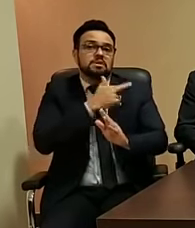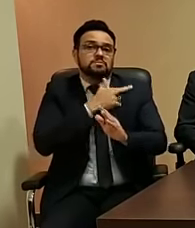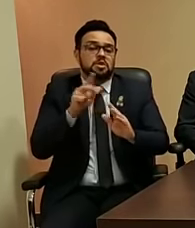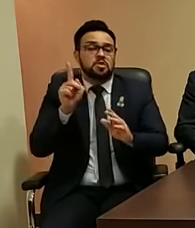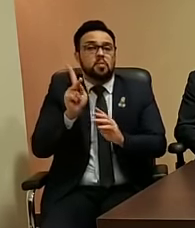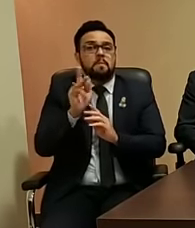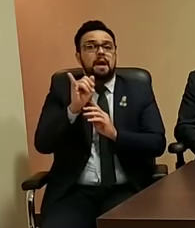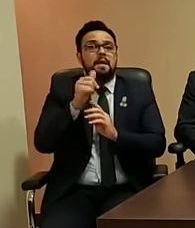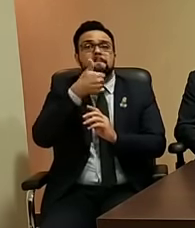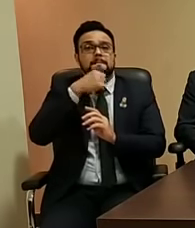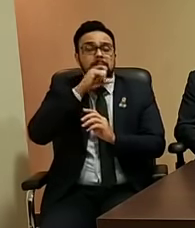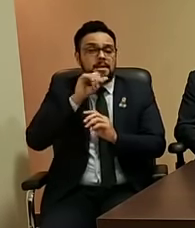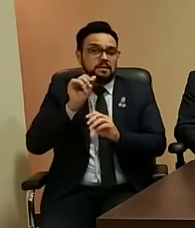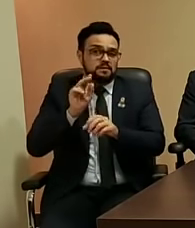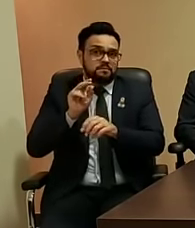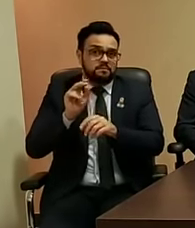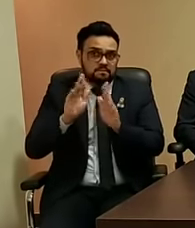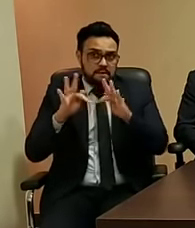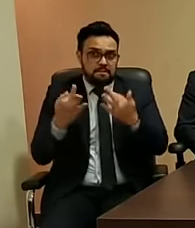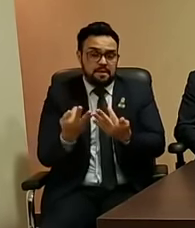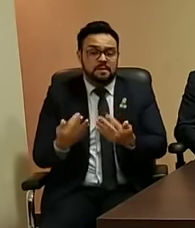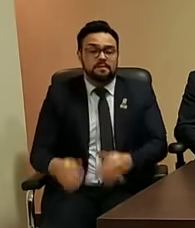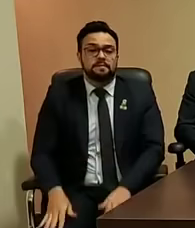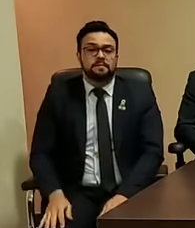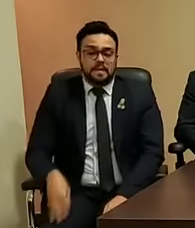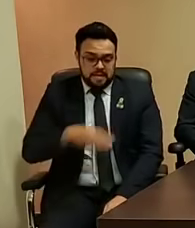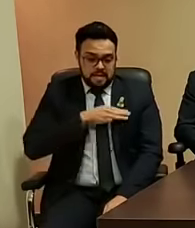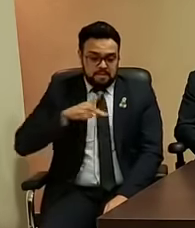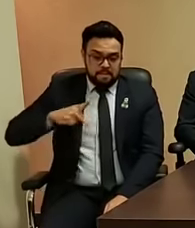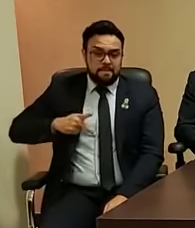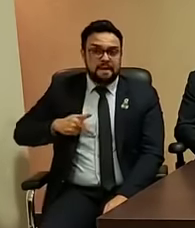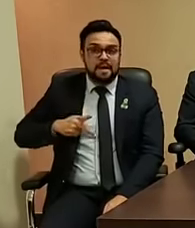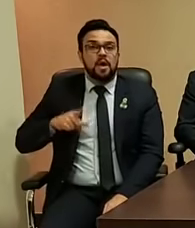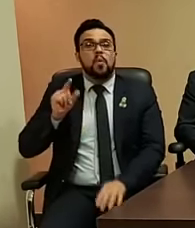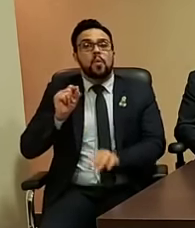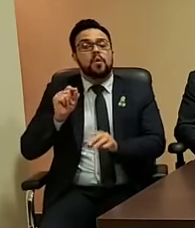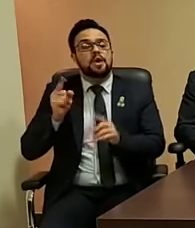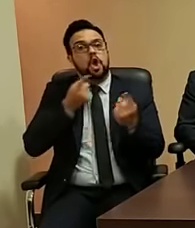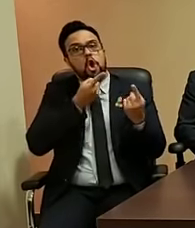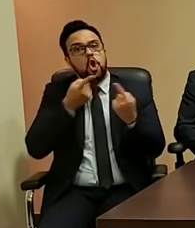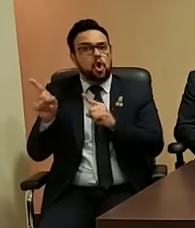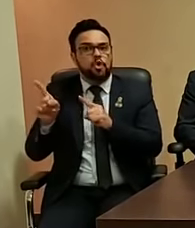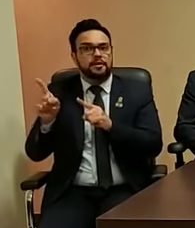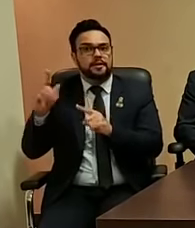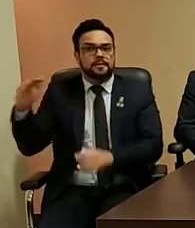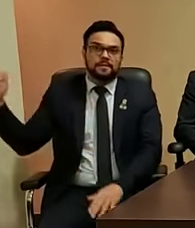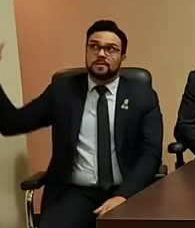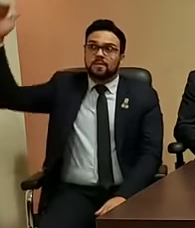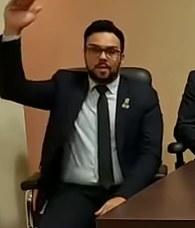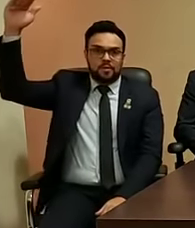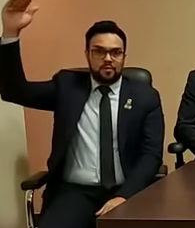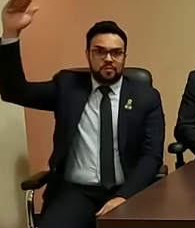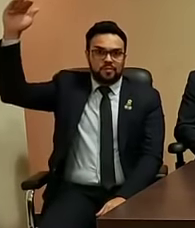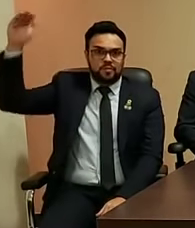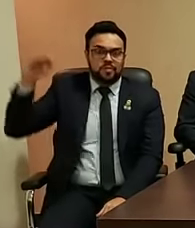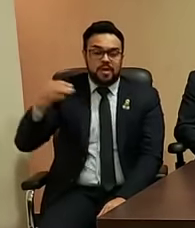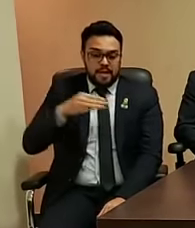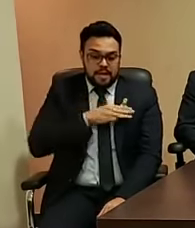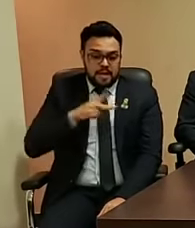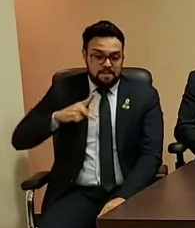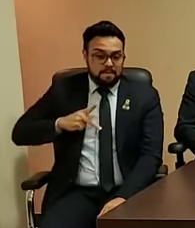de menor, o Ministério Público moveria ação contra esse maior. O que você acha disso? O